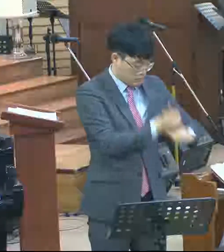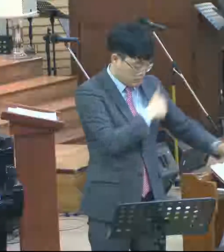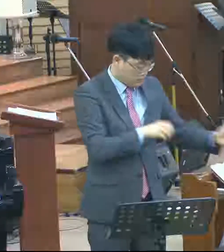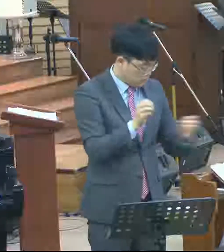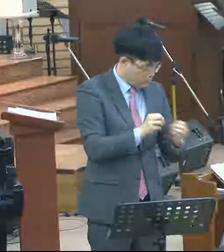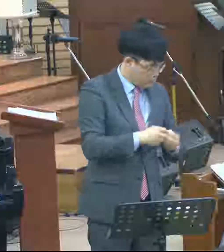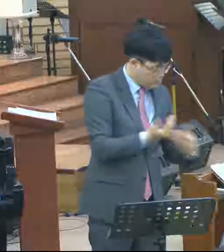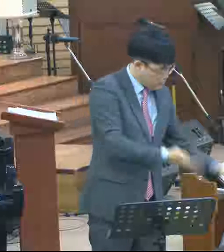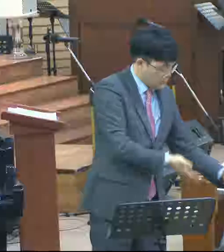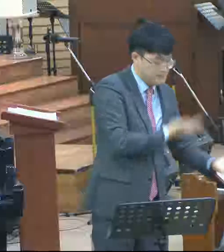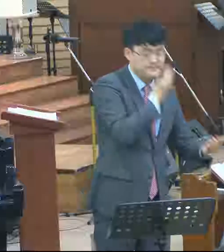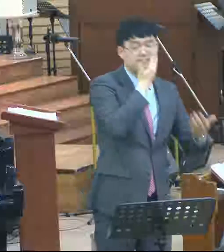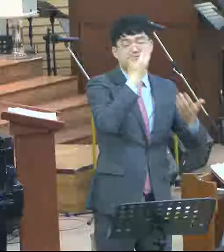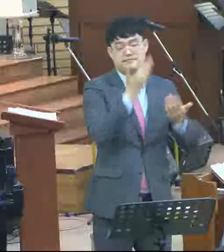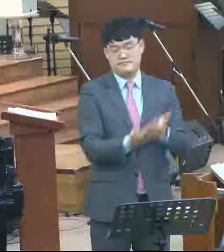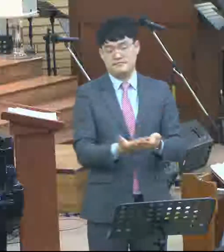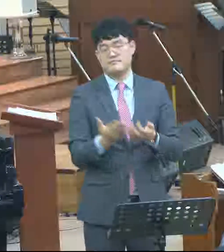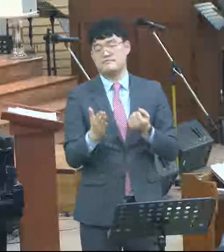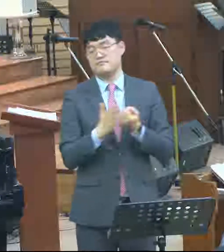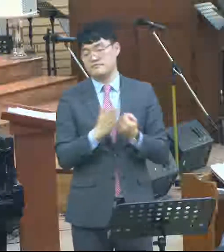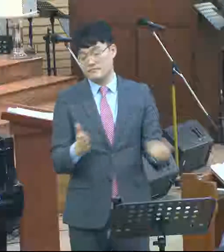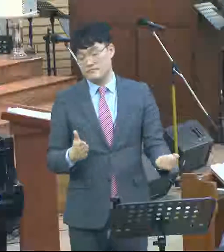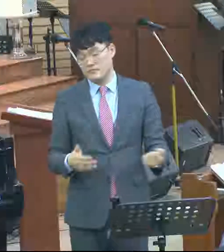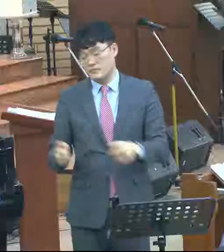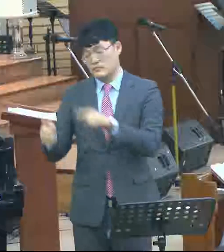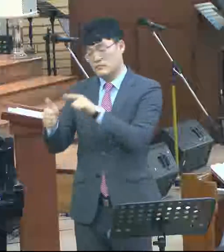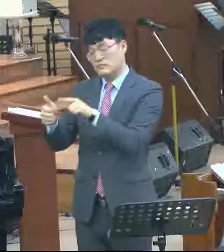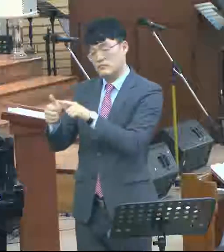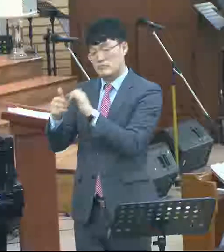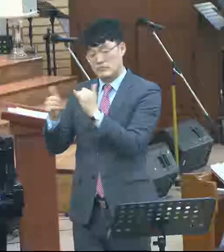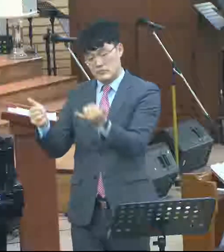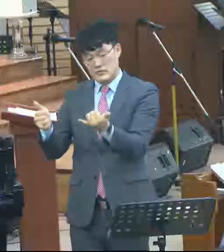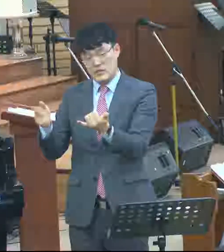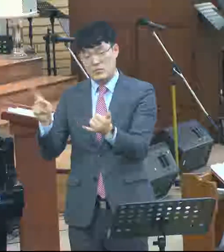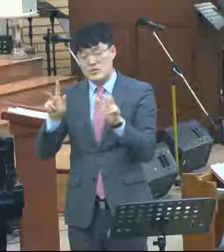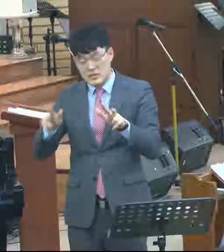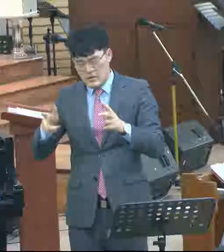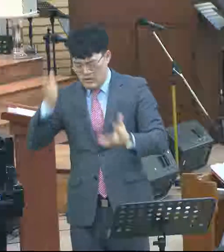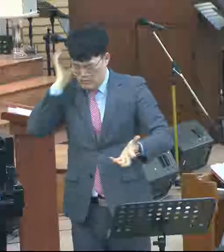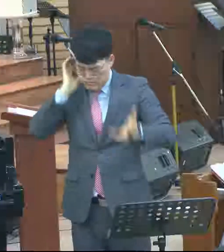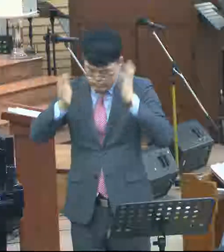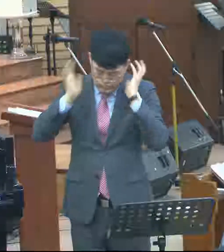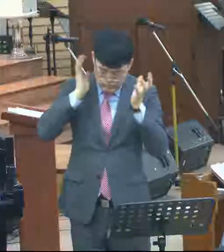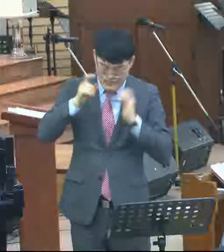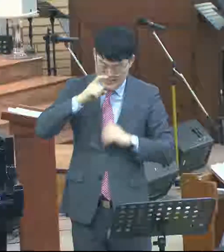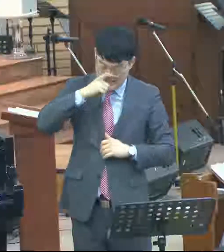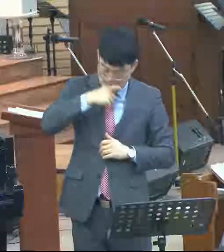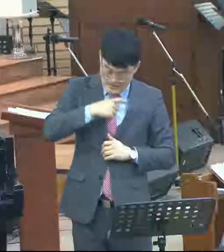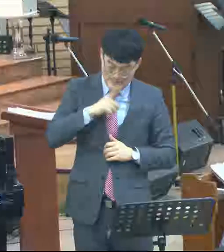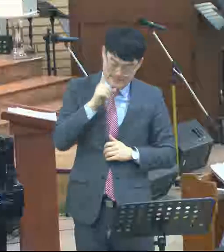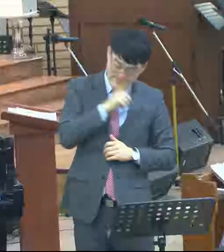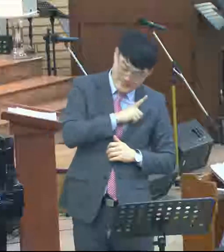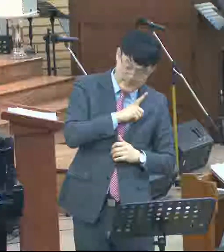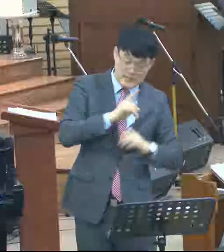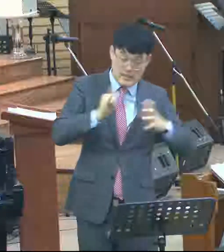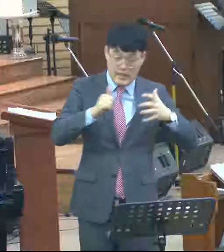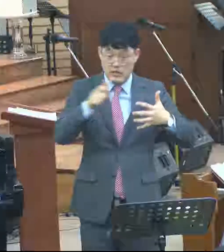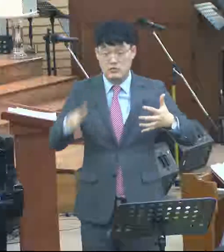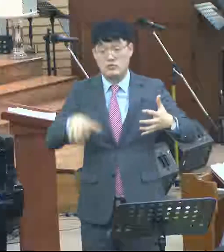것이죠. 나봇은 혼탁한 세상 속에서 하나님의 법이, 하나님에 대한 예배가 무너진 상황에서